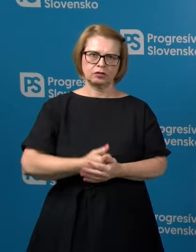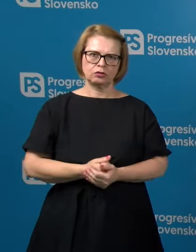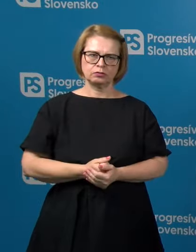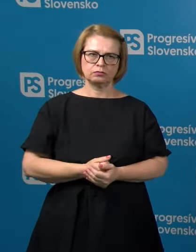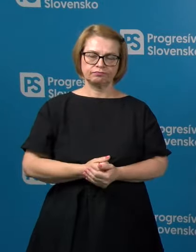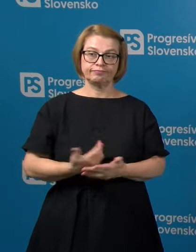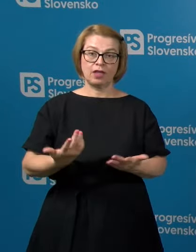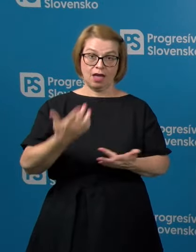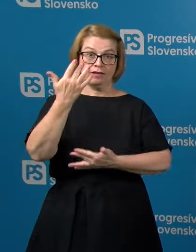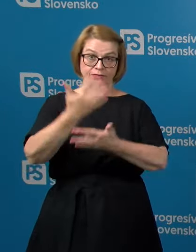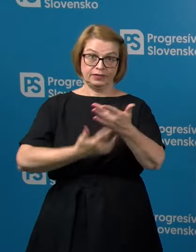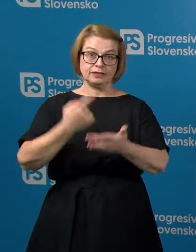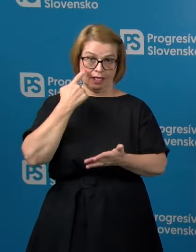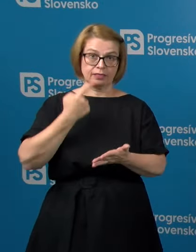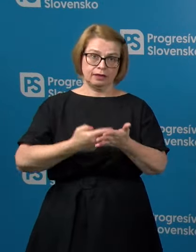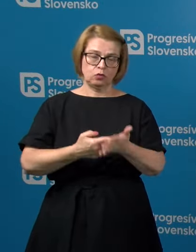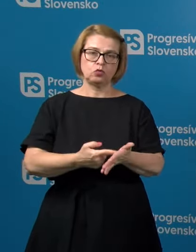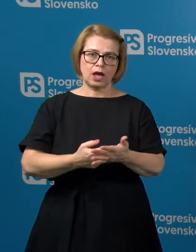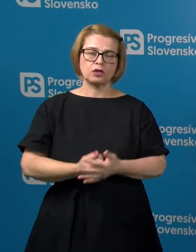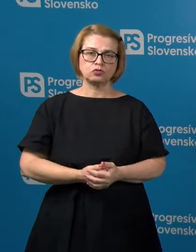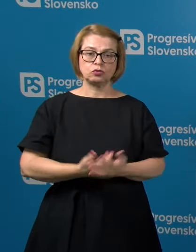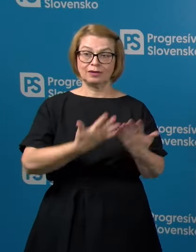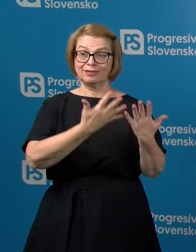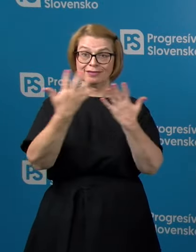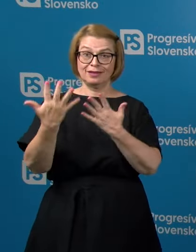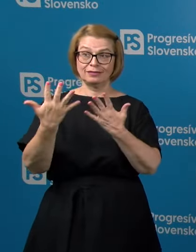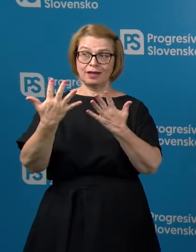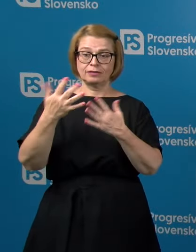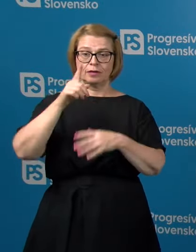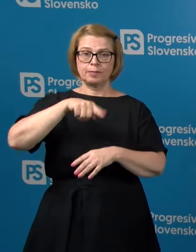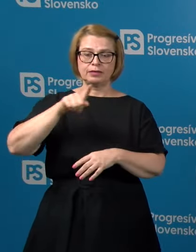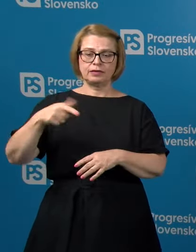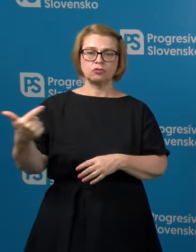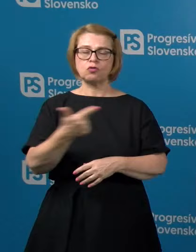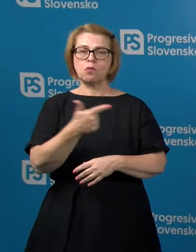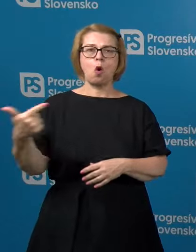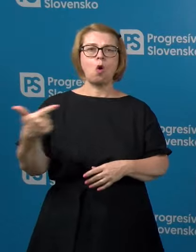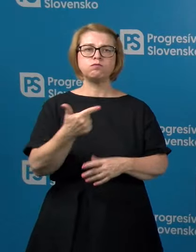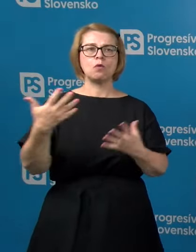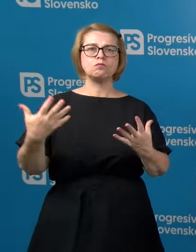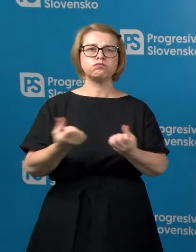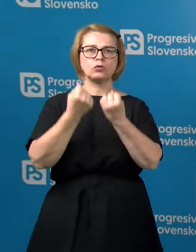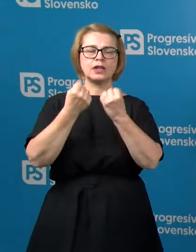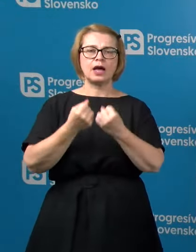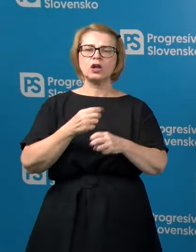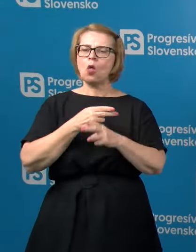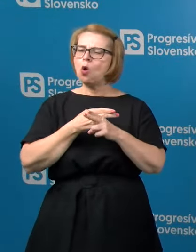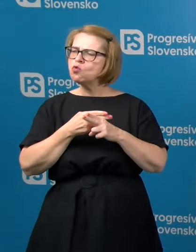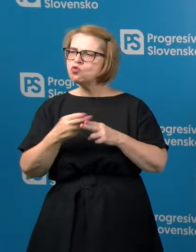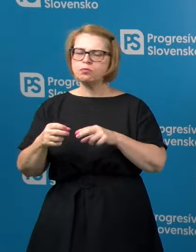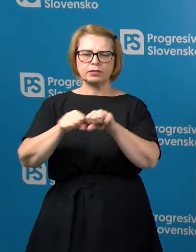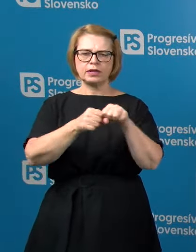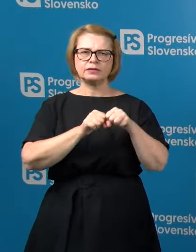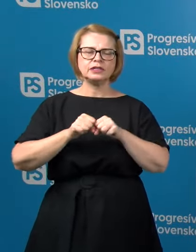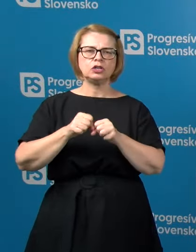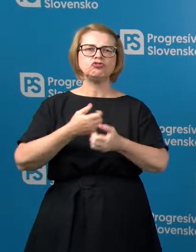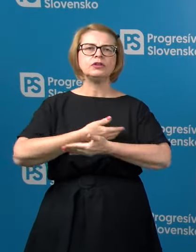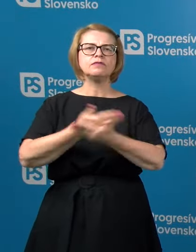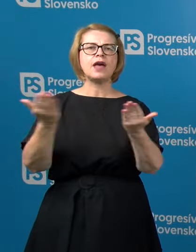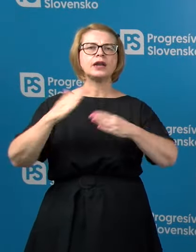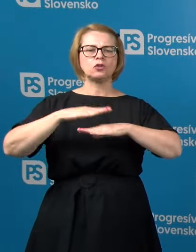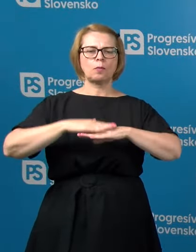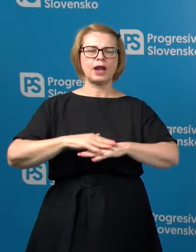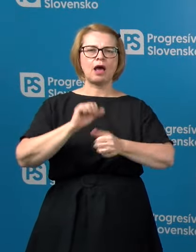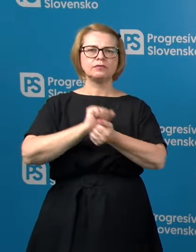nemuseli dlho čakať. Za 10 mesiacov sa im podarilo rozložiť verejnoprávne médiá tak,